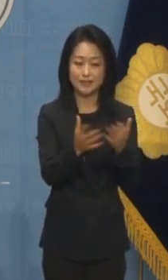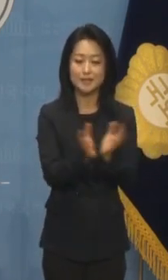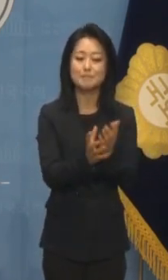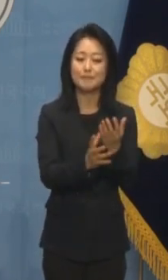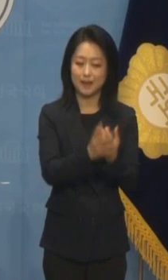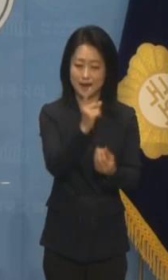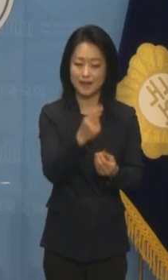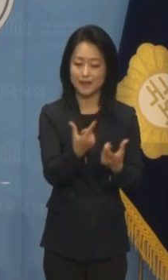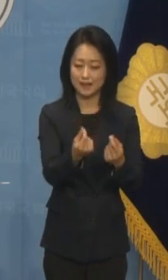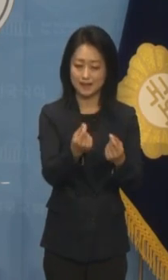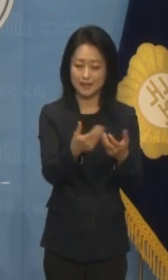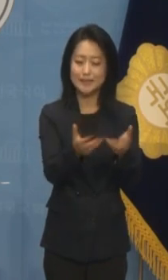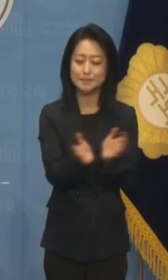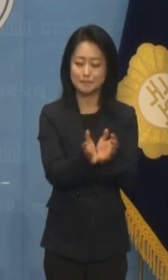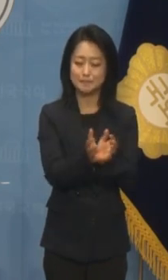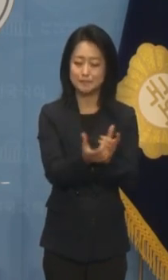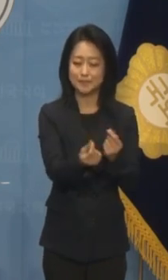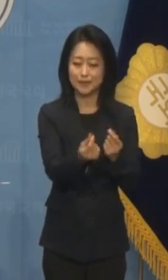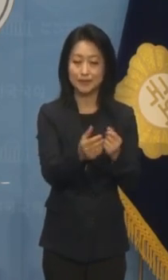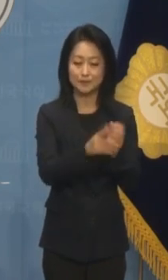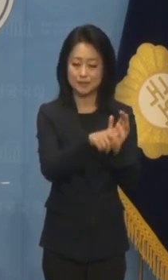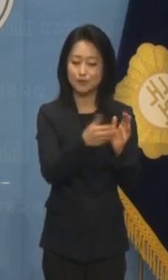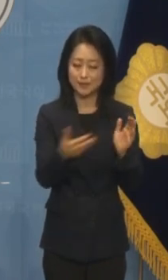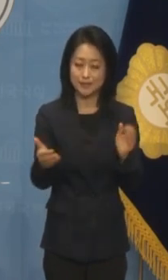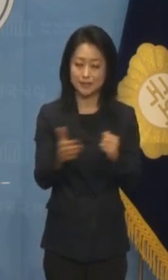있는 대로 진짜 세월도 지나버렸고.